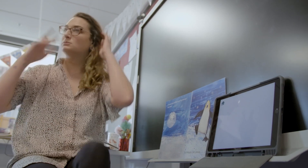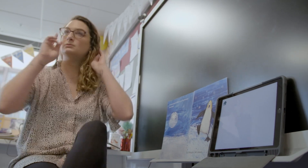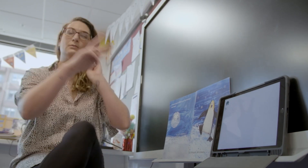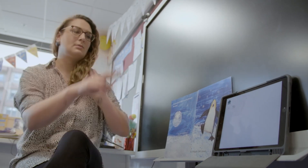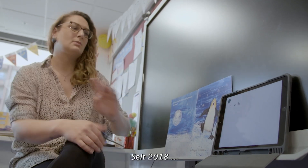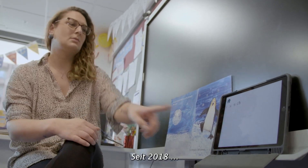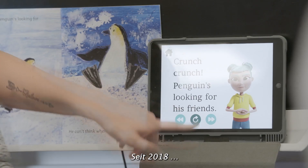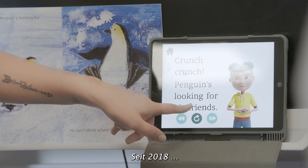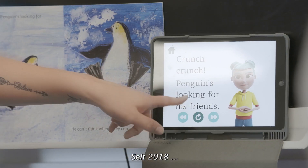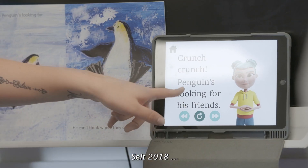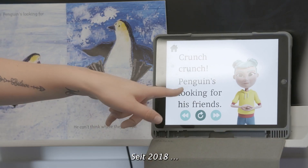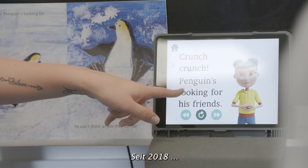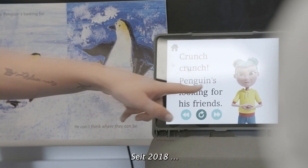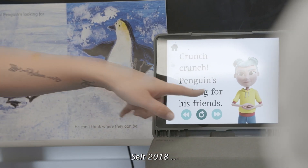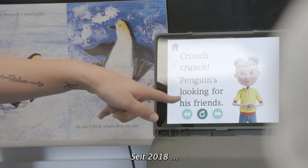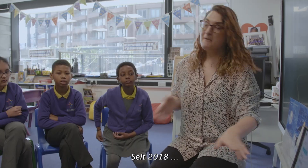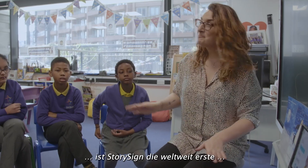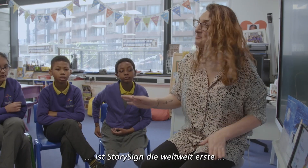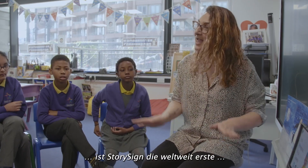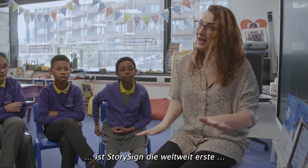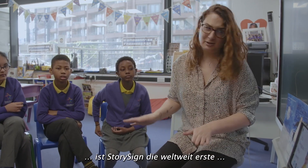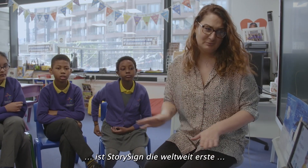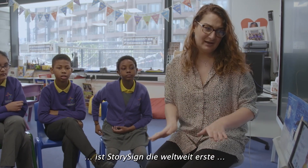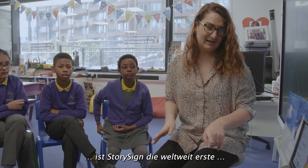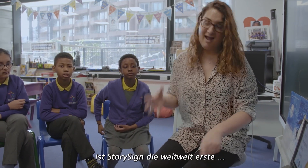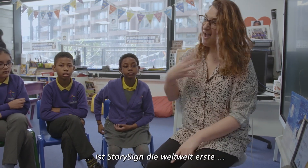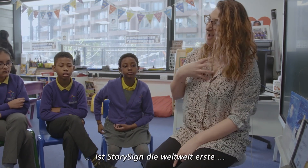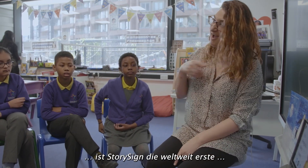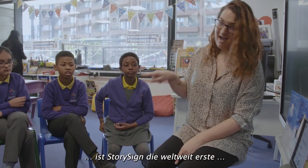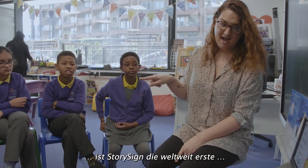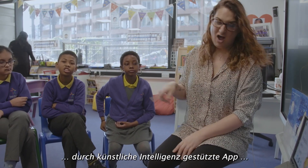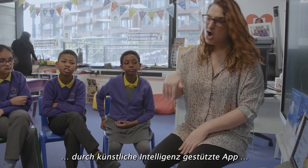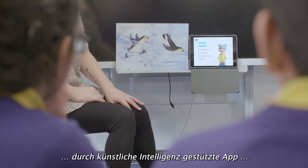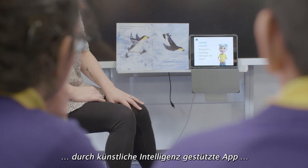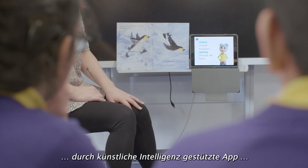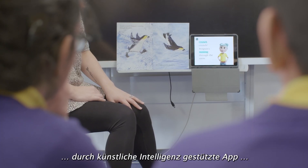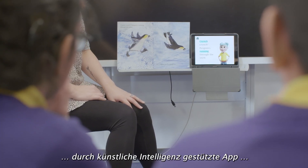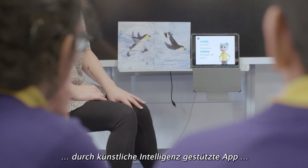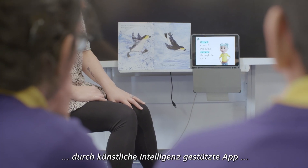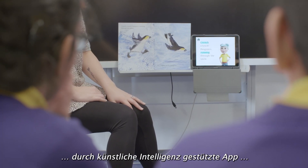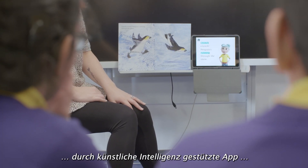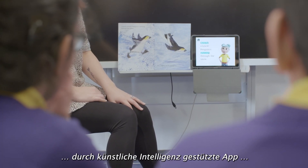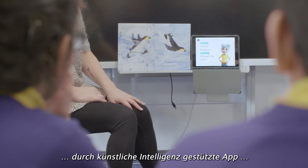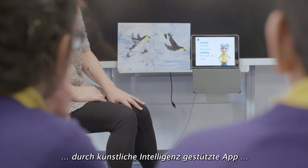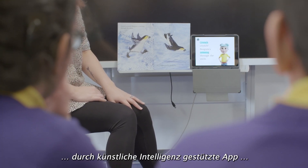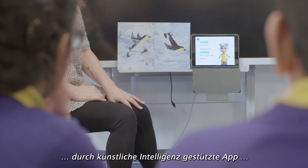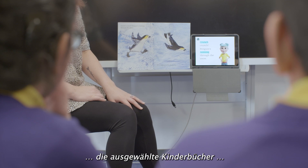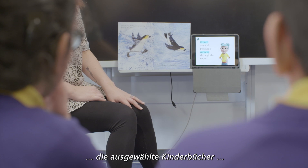Seit 2018 ist StorySign die weltweit erste durch künstliche Intelligenz gestützte App, die